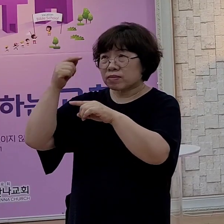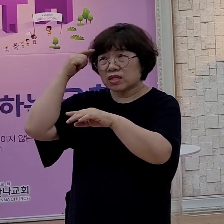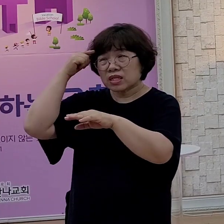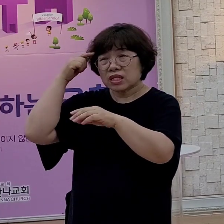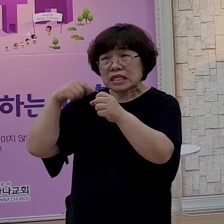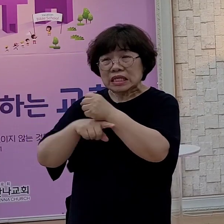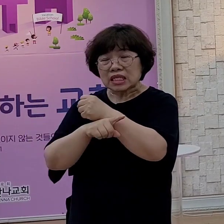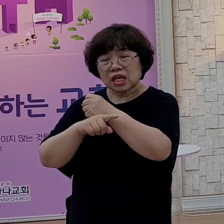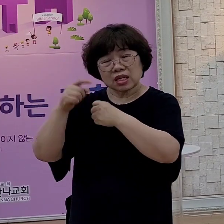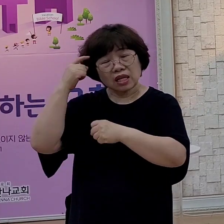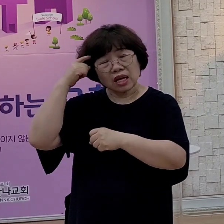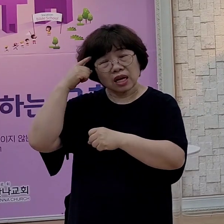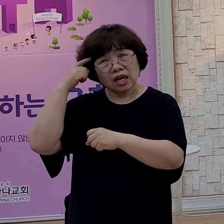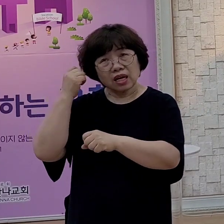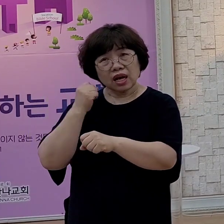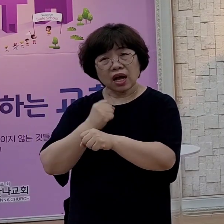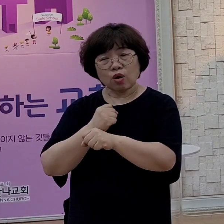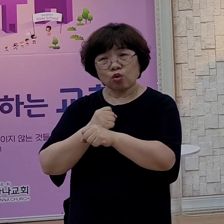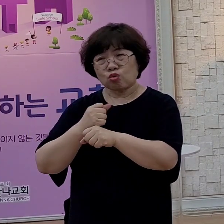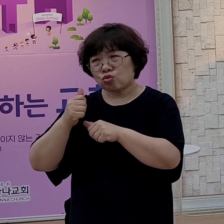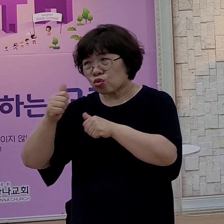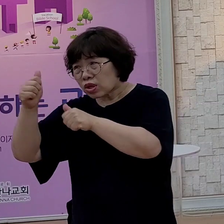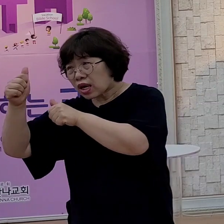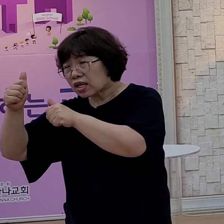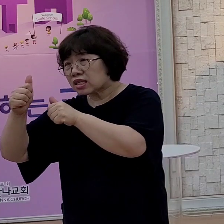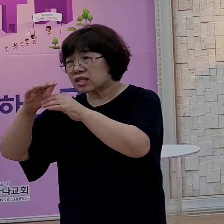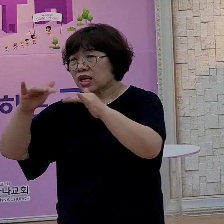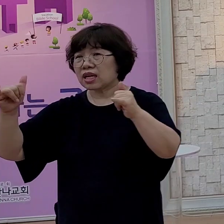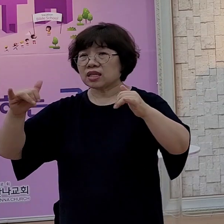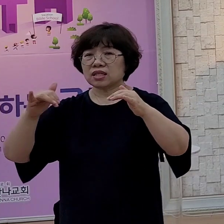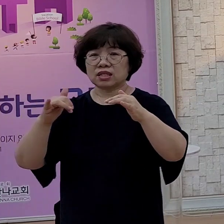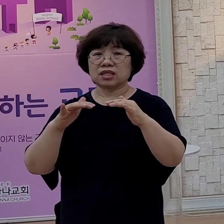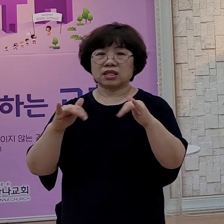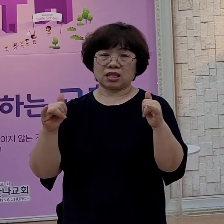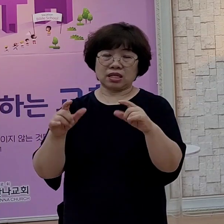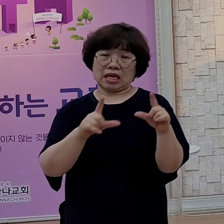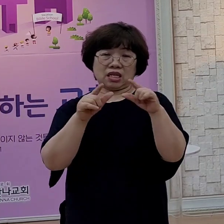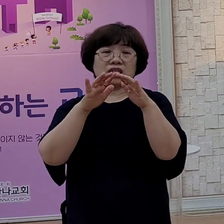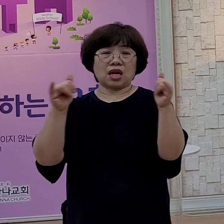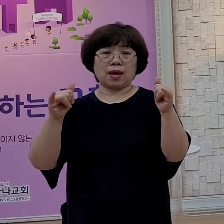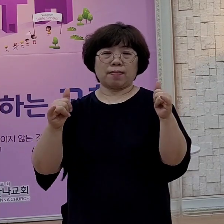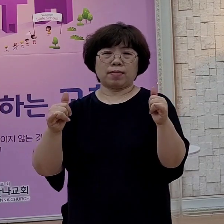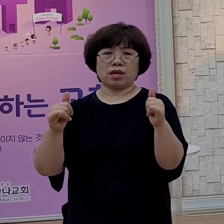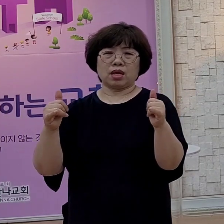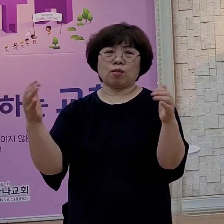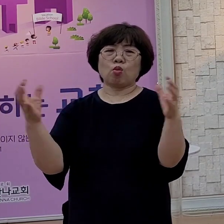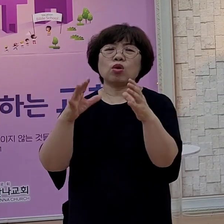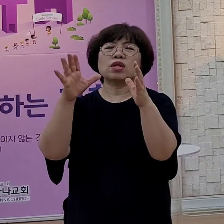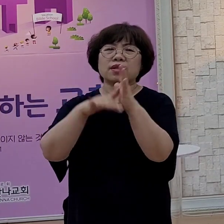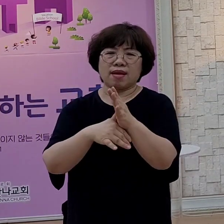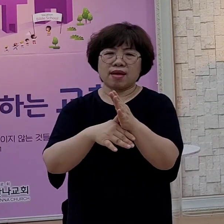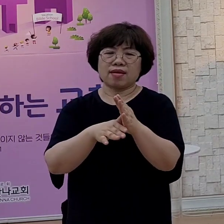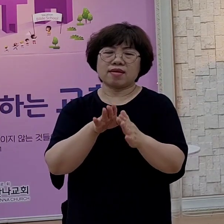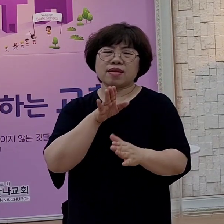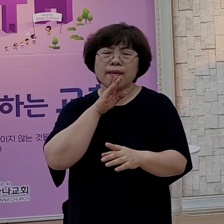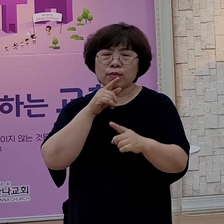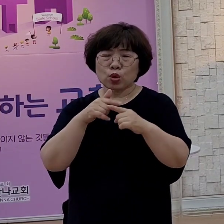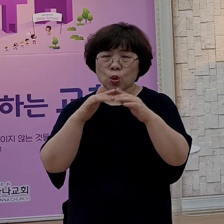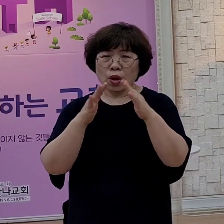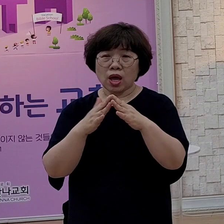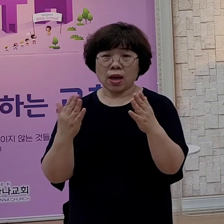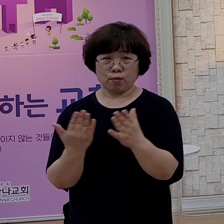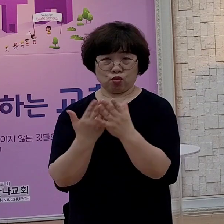그 말씀조차 살기를 원하는 그런 자들이 비록 소수가 모였더라도 거기에 진정한